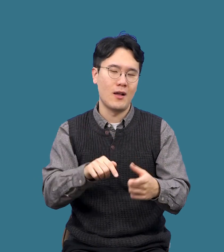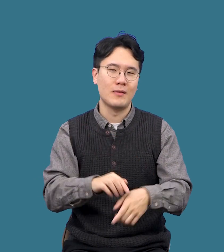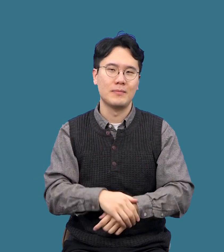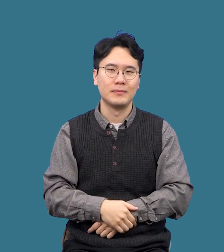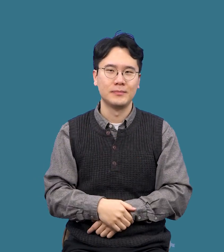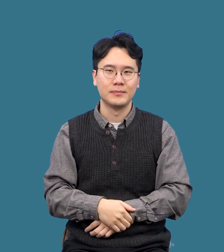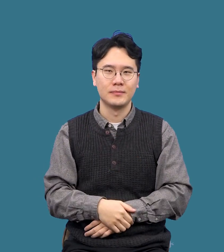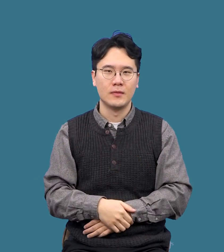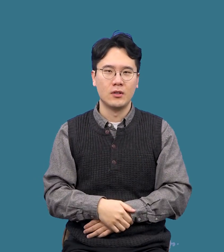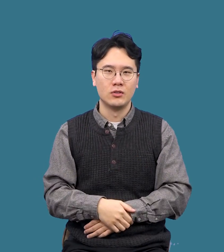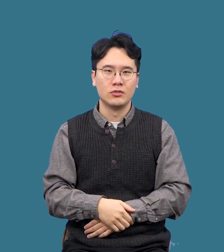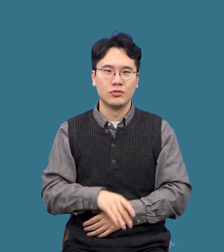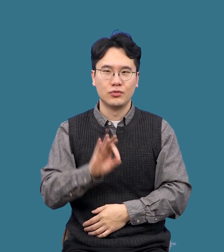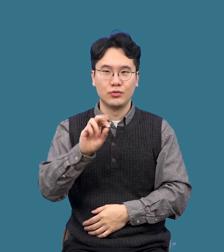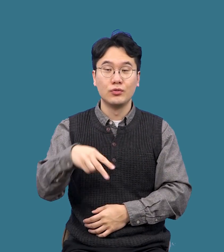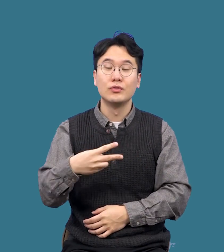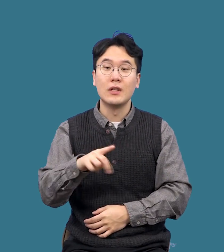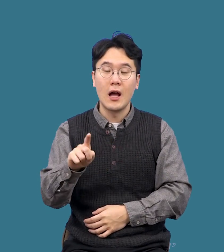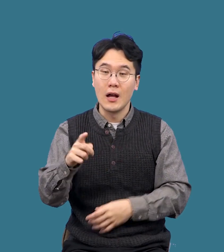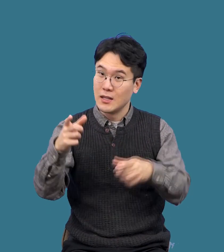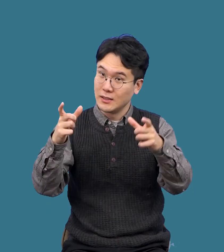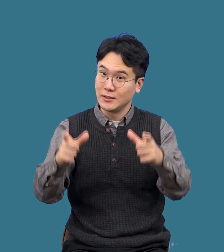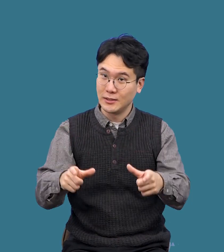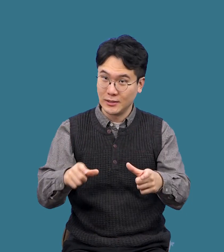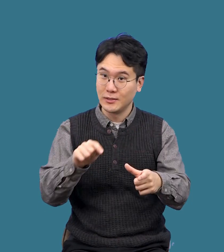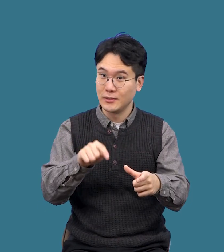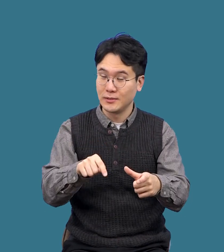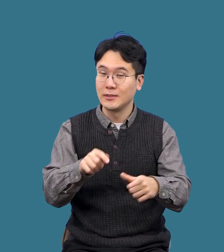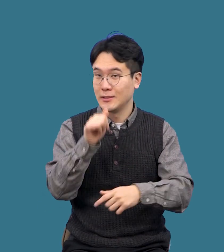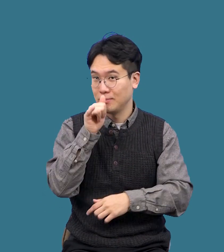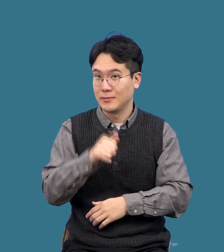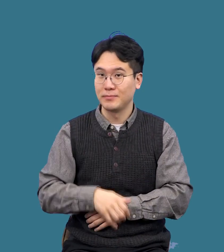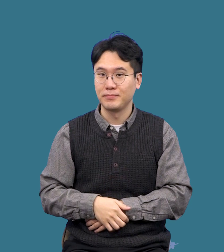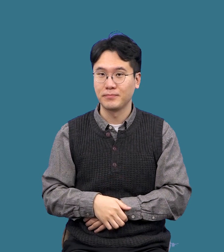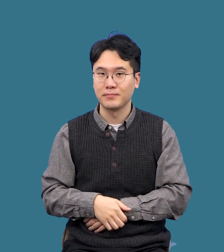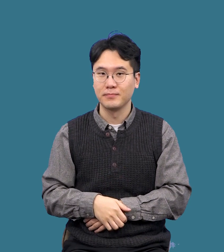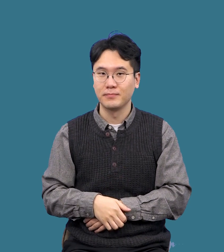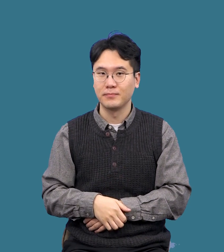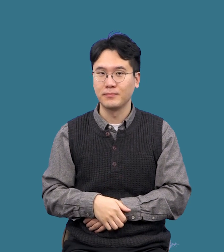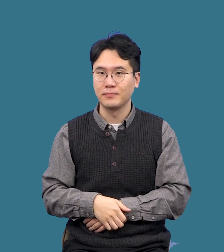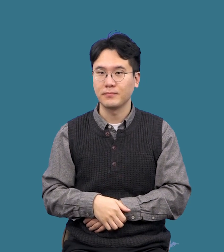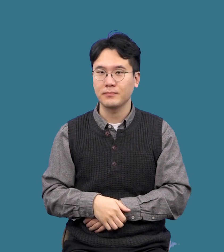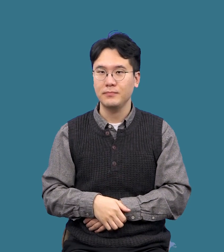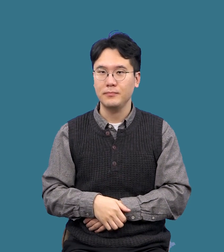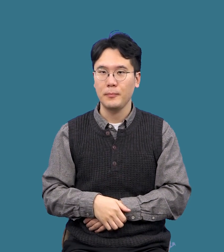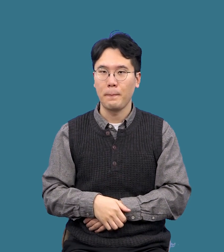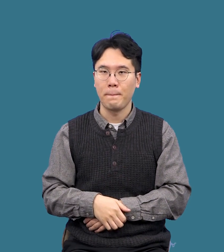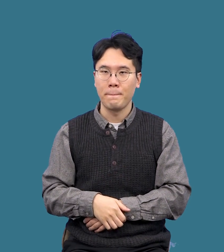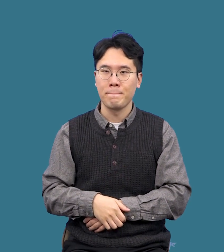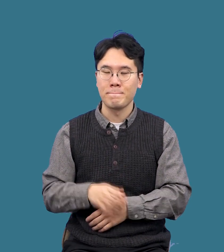지파가 동쪽 맨 앞에 중앙에 배열되어 있습니다. 해 뜨는 동쪽,